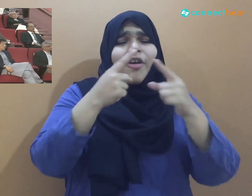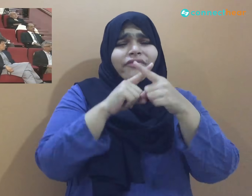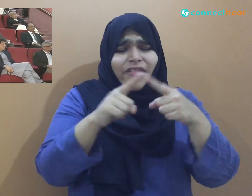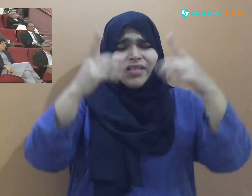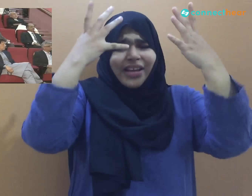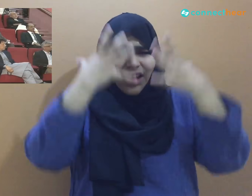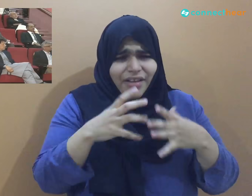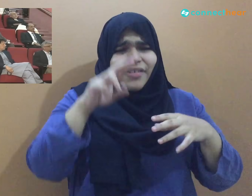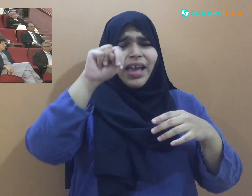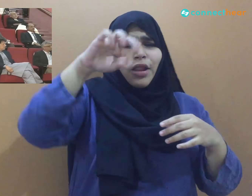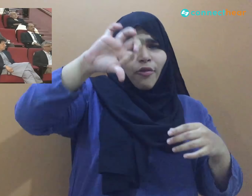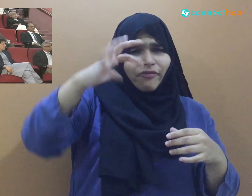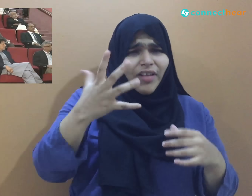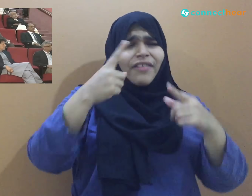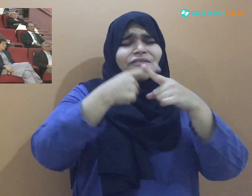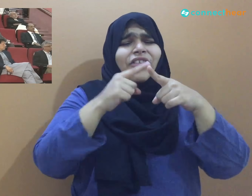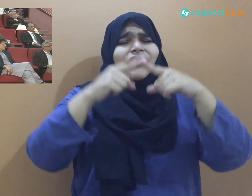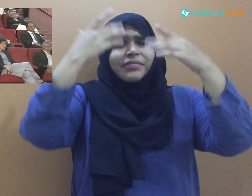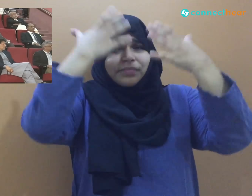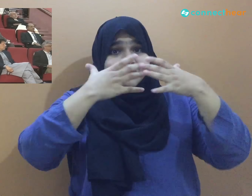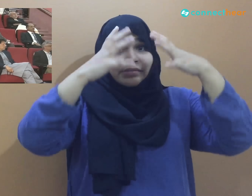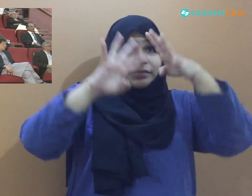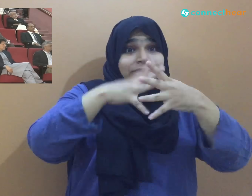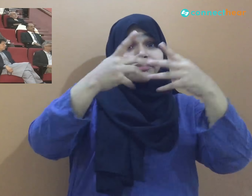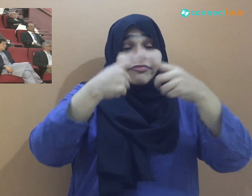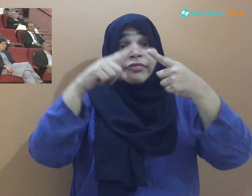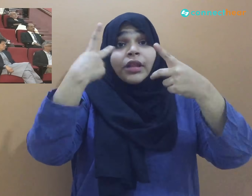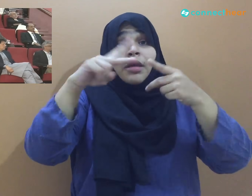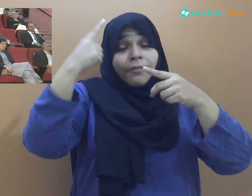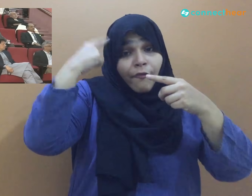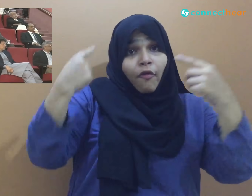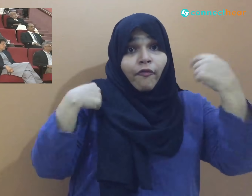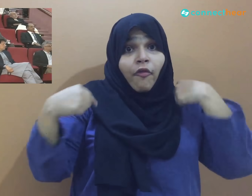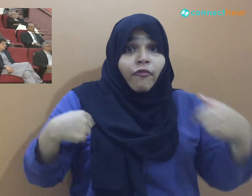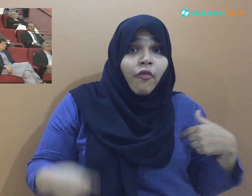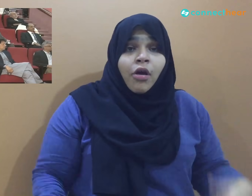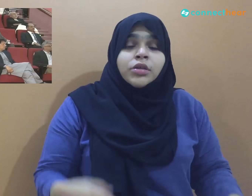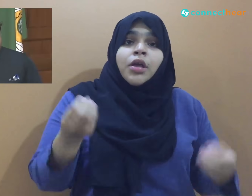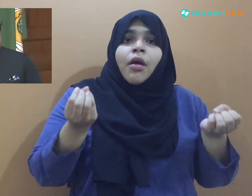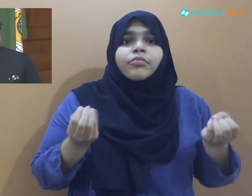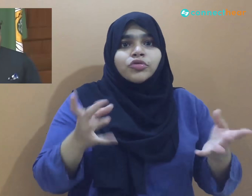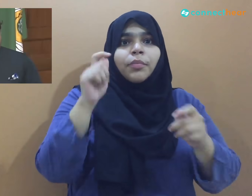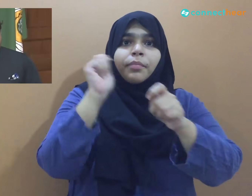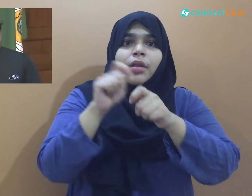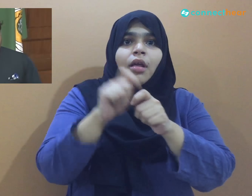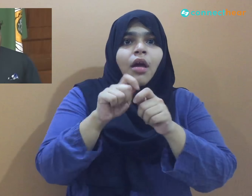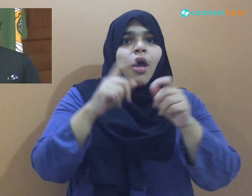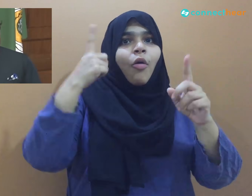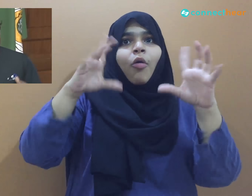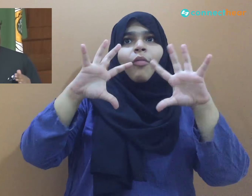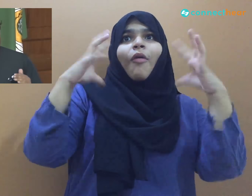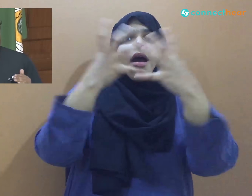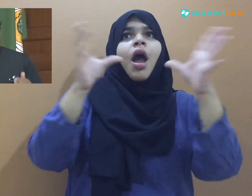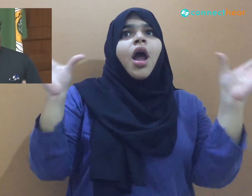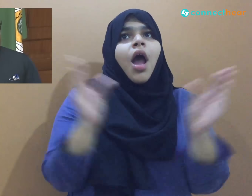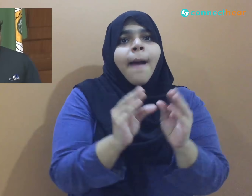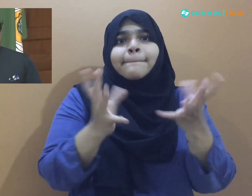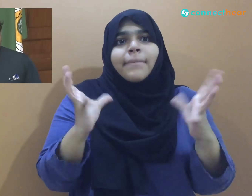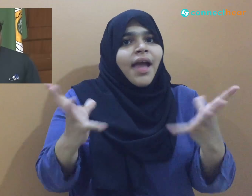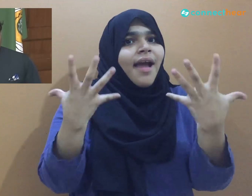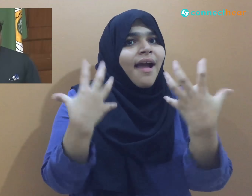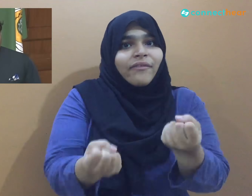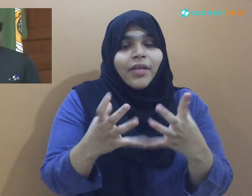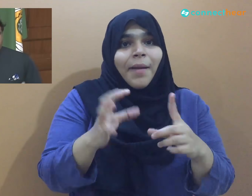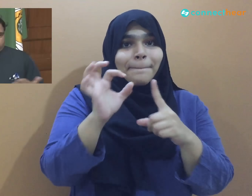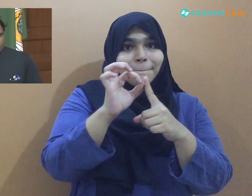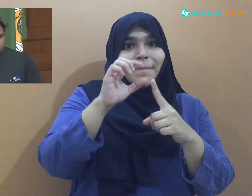ہوں, N95 ہوں, شیلڈز ہوں, نان ووون میلٹ بلون فیبرک ہو, ان ساری چیزوں کی شارٹیج ہو گئی. اور پاکستان کے اندر